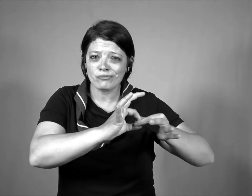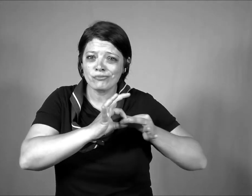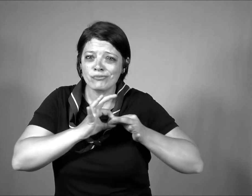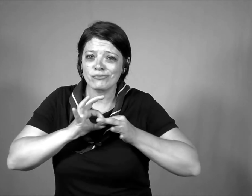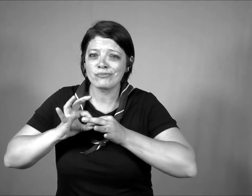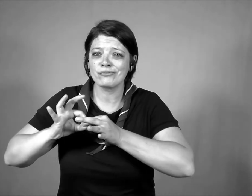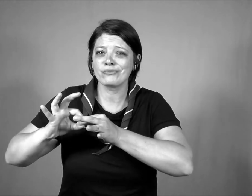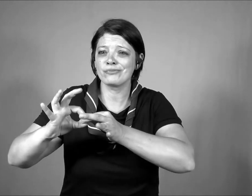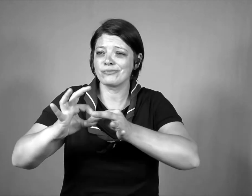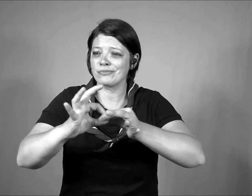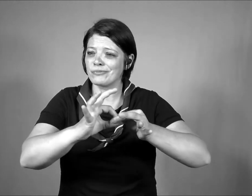solidaires,